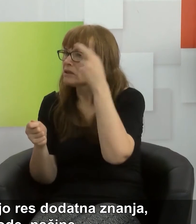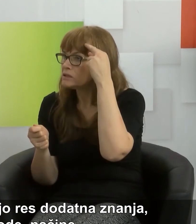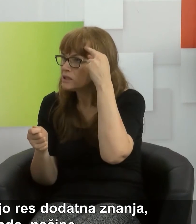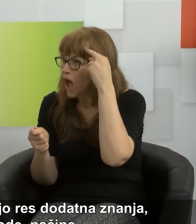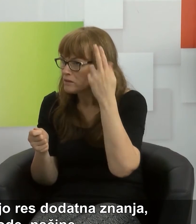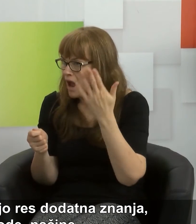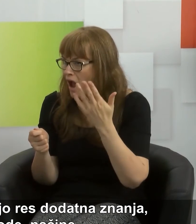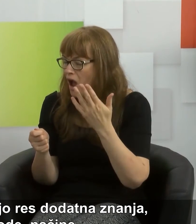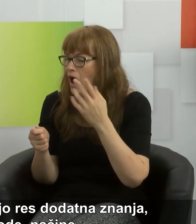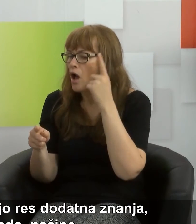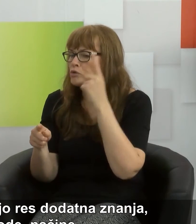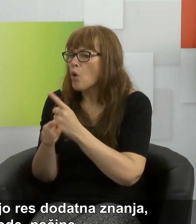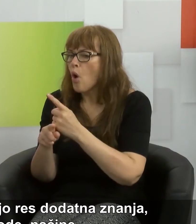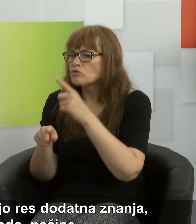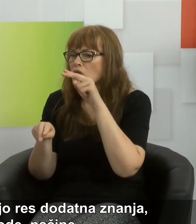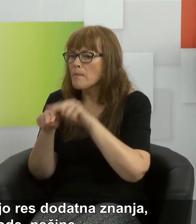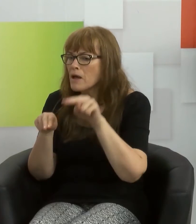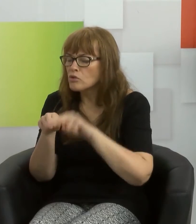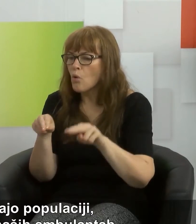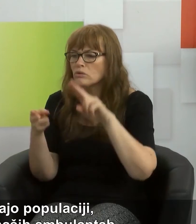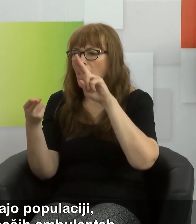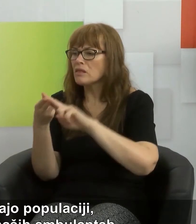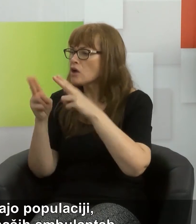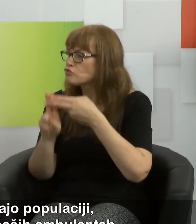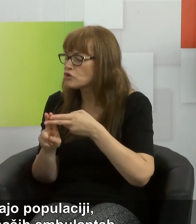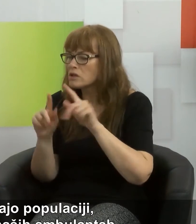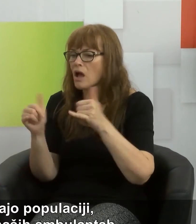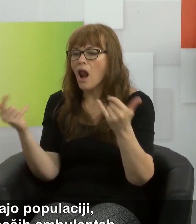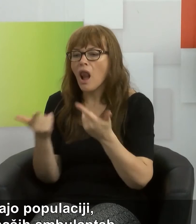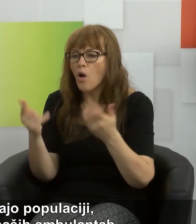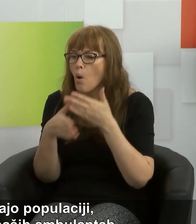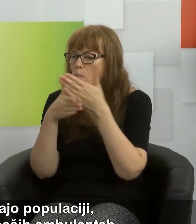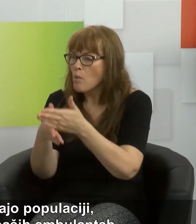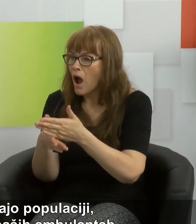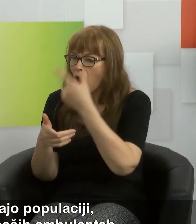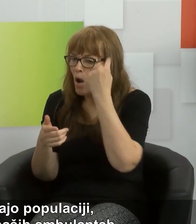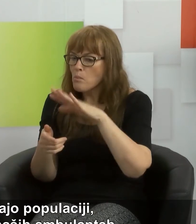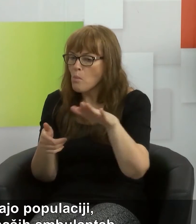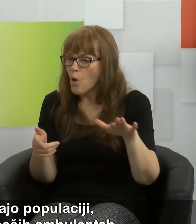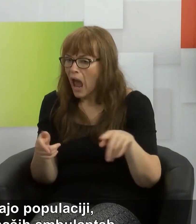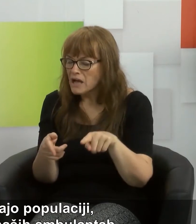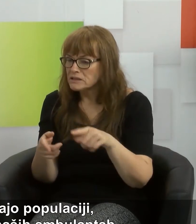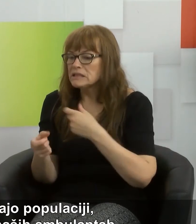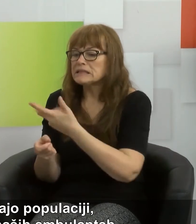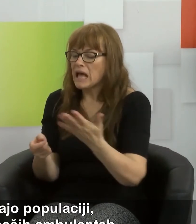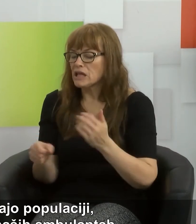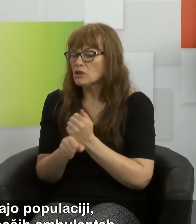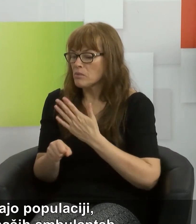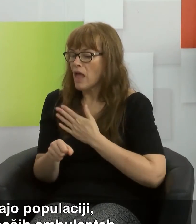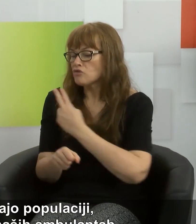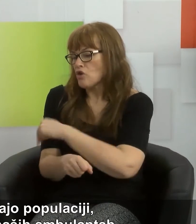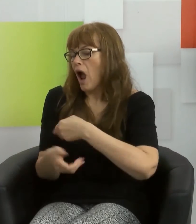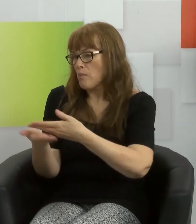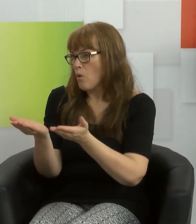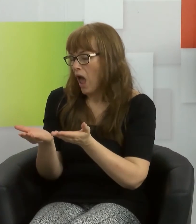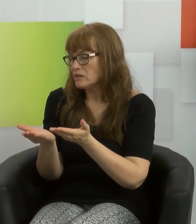znanja, določene metode, načine, da lahko pomagajo populaciji, s katero delamo v naših